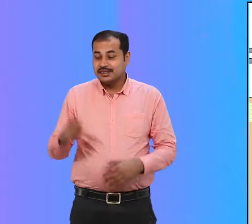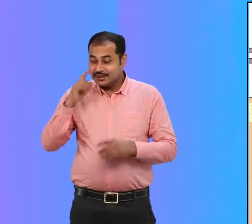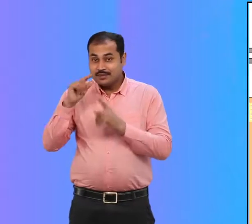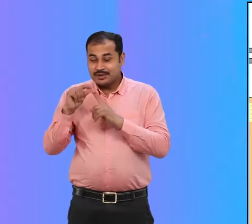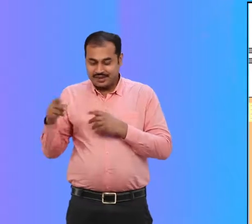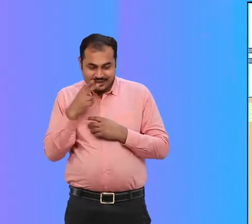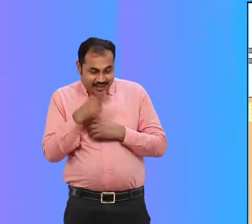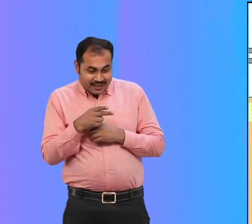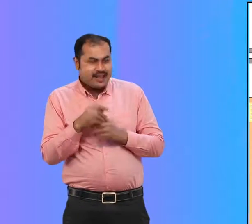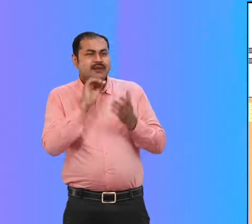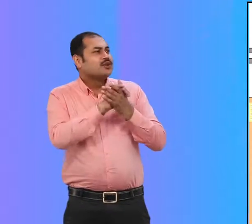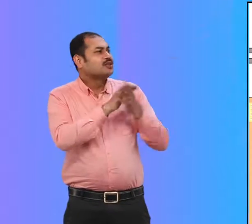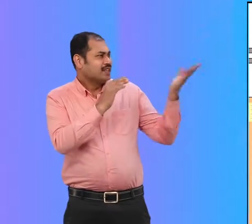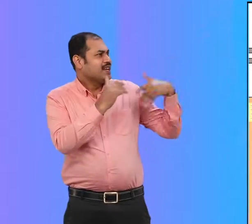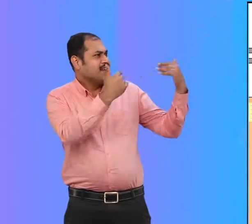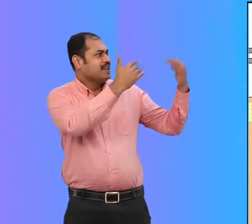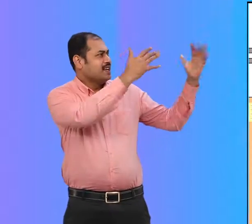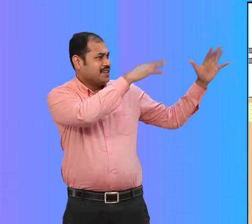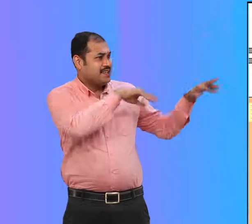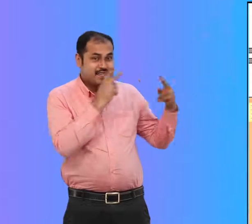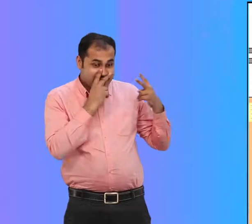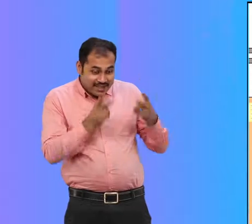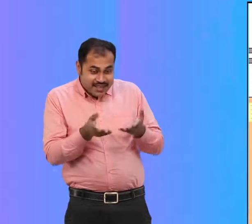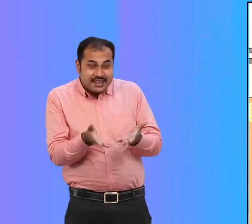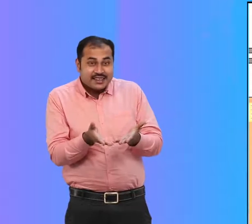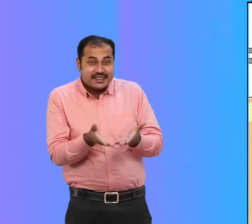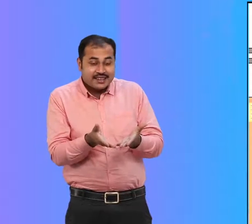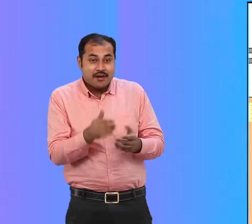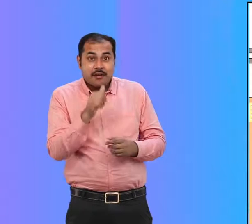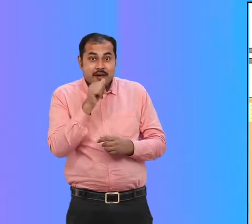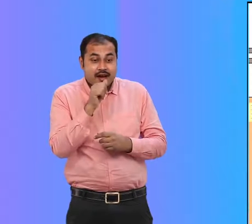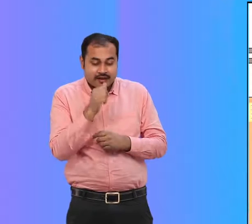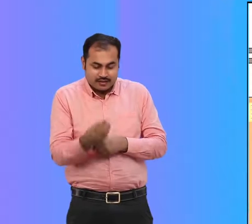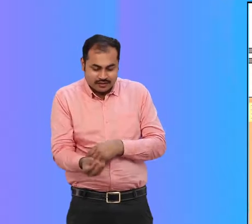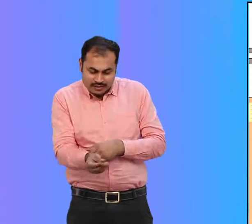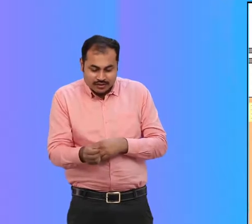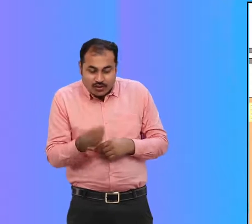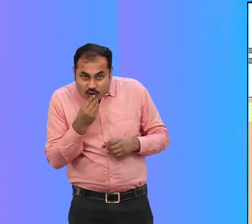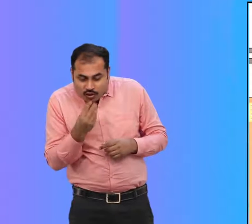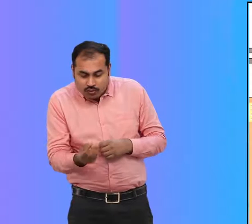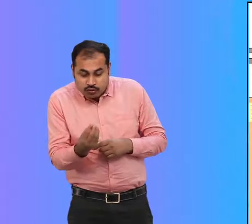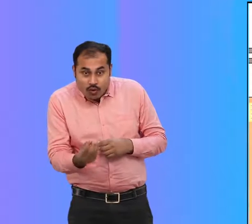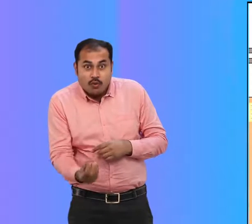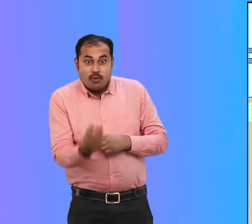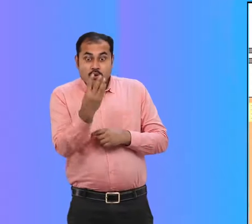कि प्रिया कहती है दोस्तों देखिए यह दो चाहिए वाटर फाउंटेन भी है